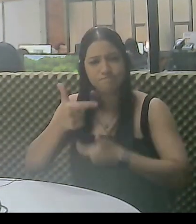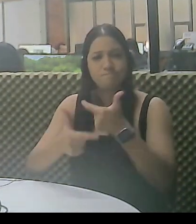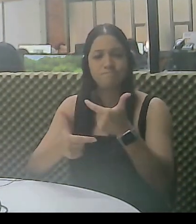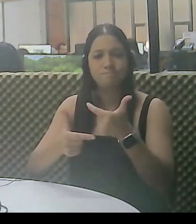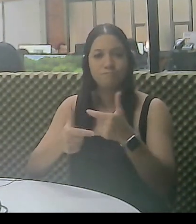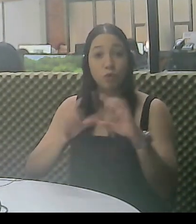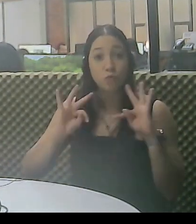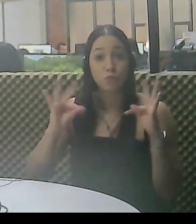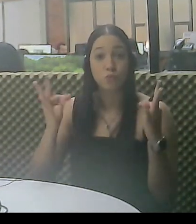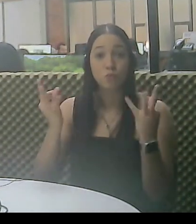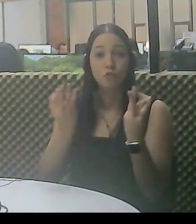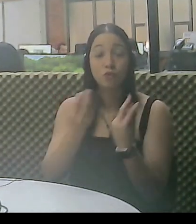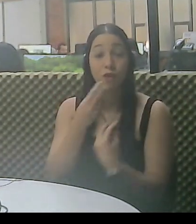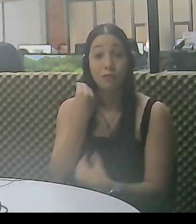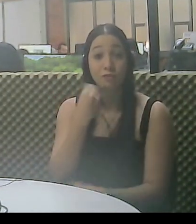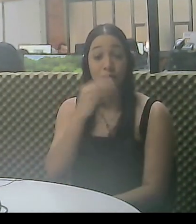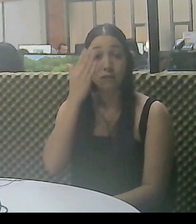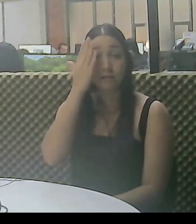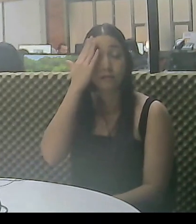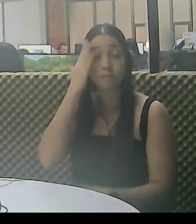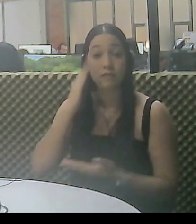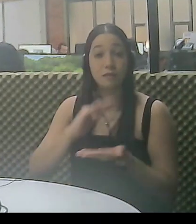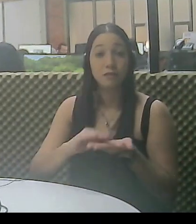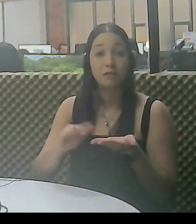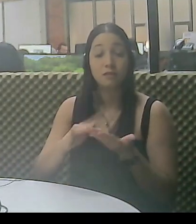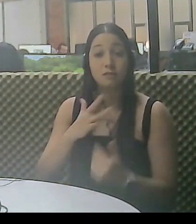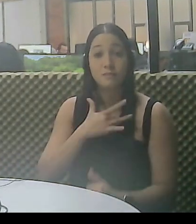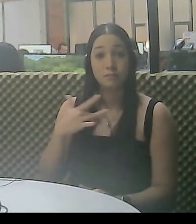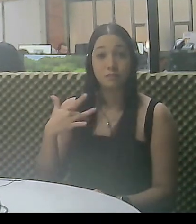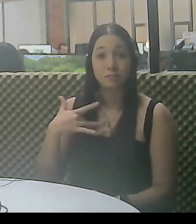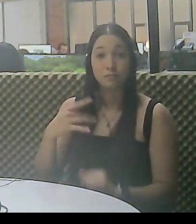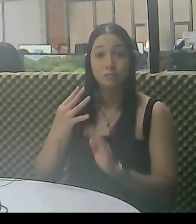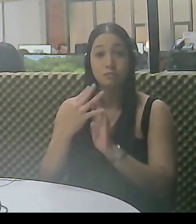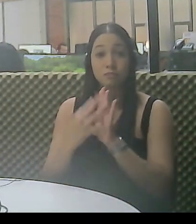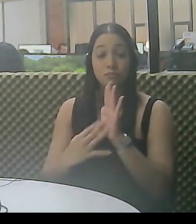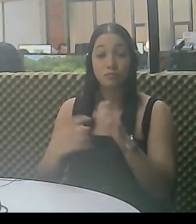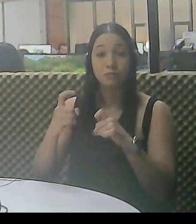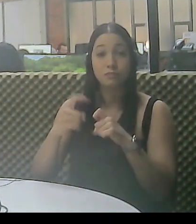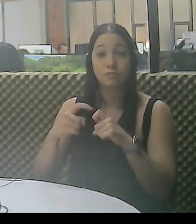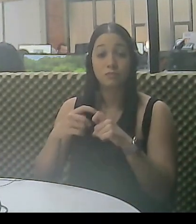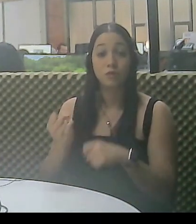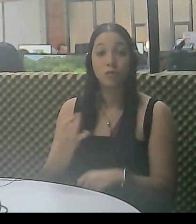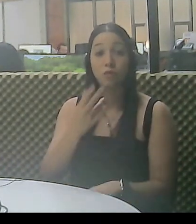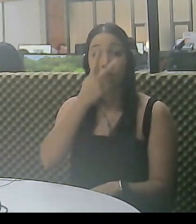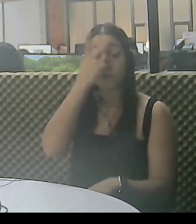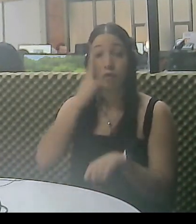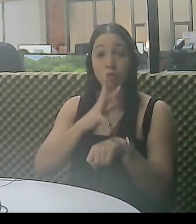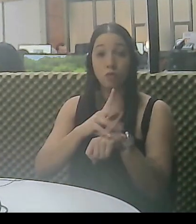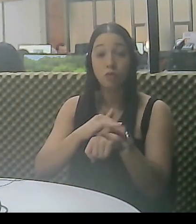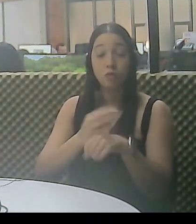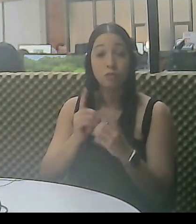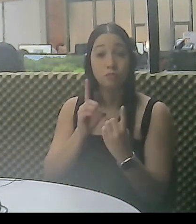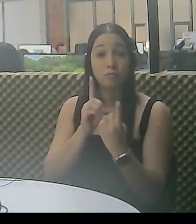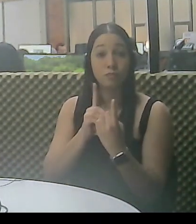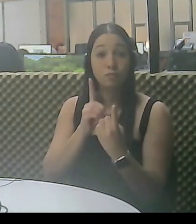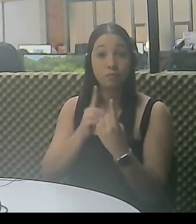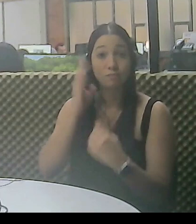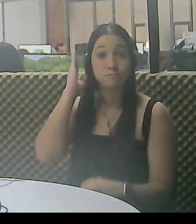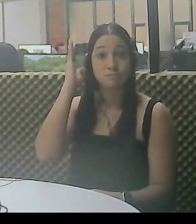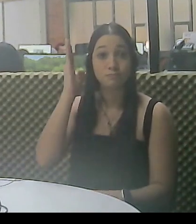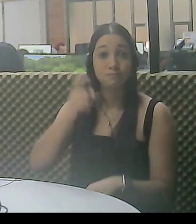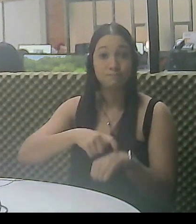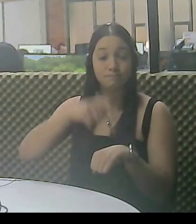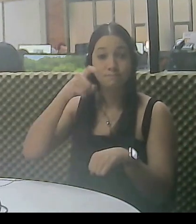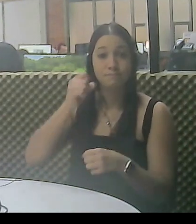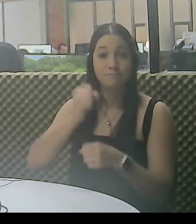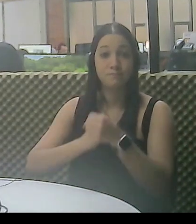para todo mundo, é fácil saber os gastos com saúde, escala de médicos e quantos pacientes estão sendo atendidos em tempo real.